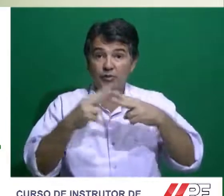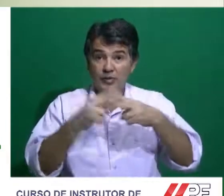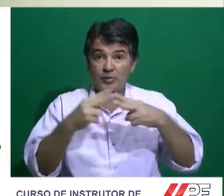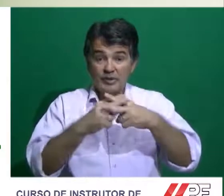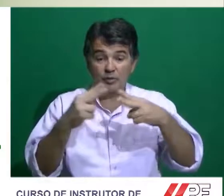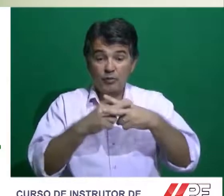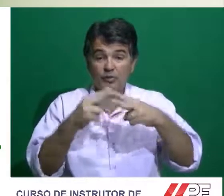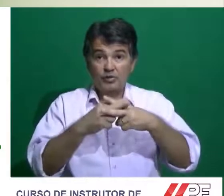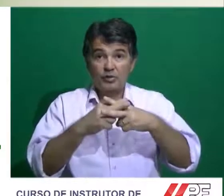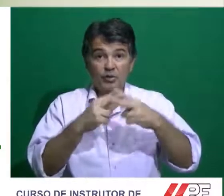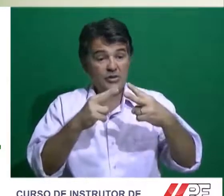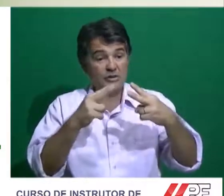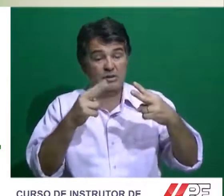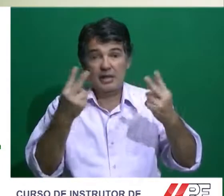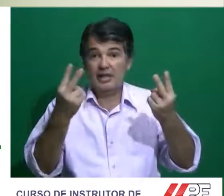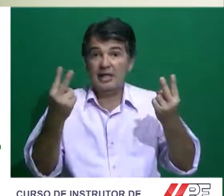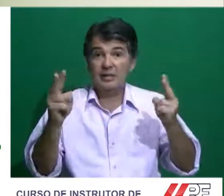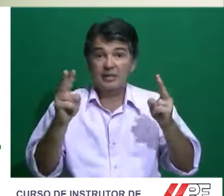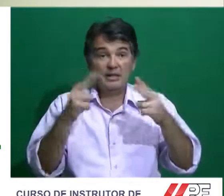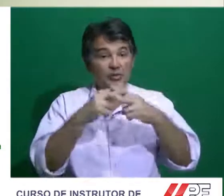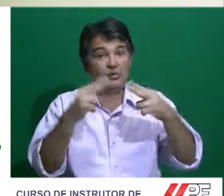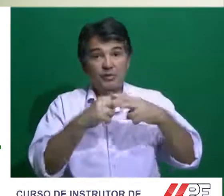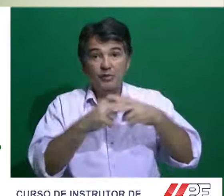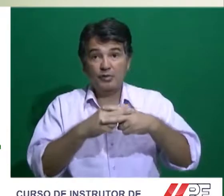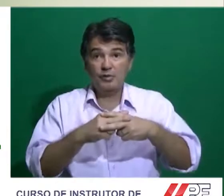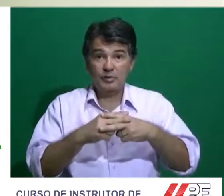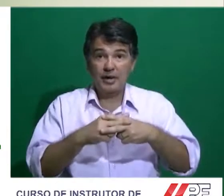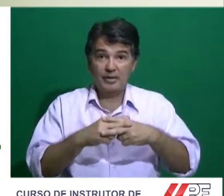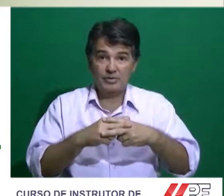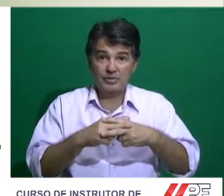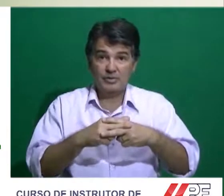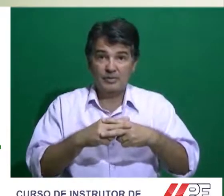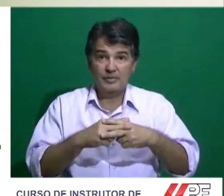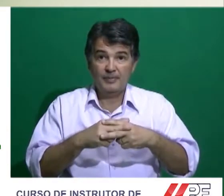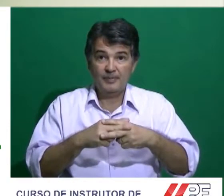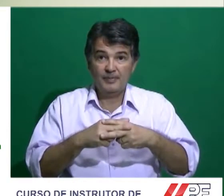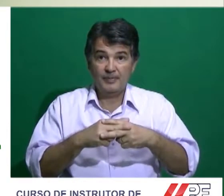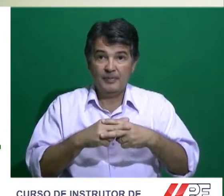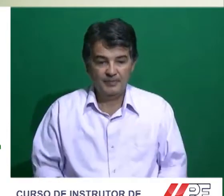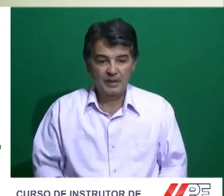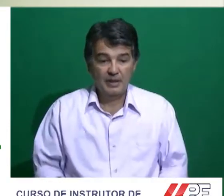de confusão, por exemplo, confusão de dois. Aqui está representando como se fosse dois braços.